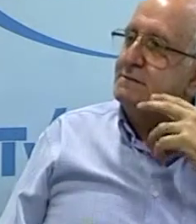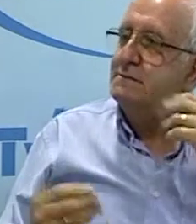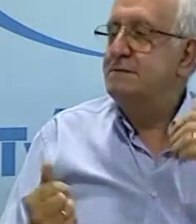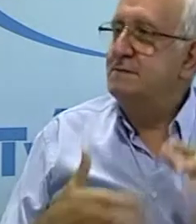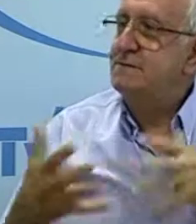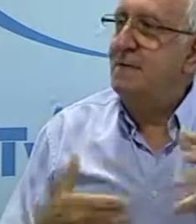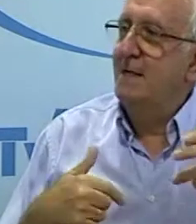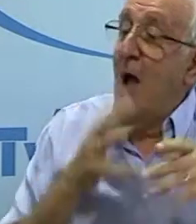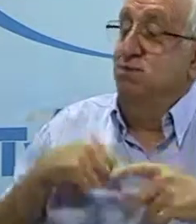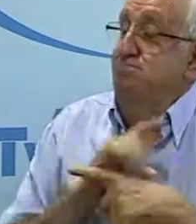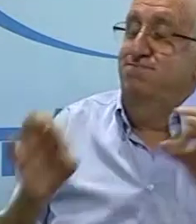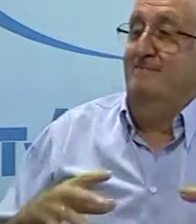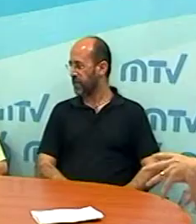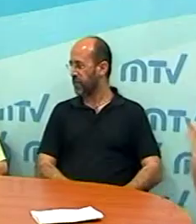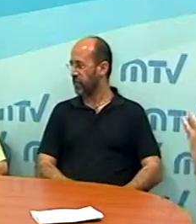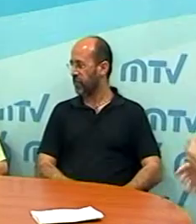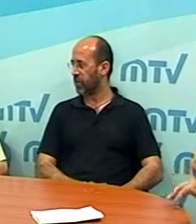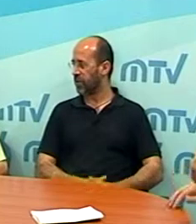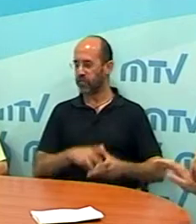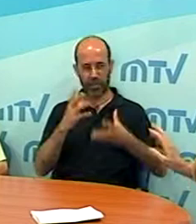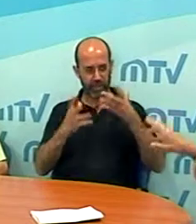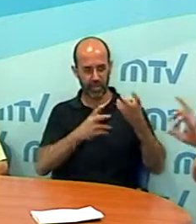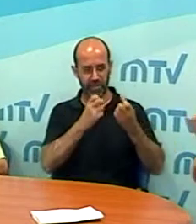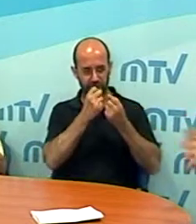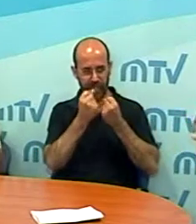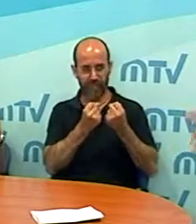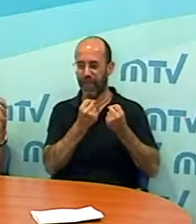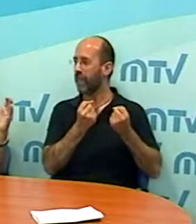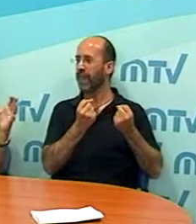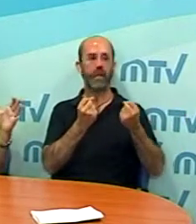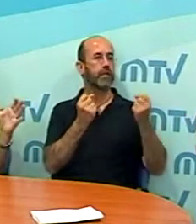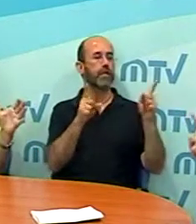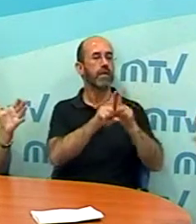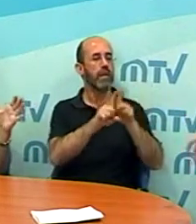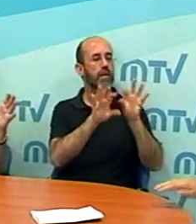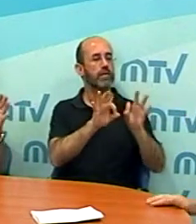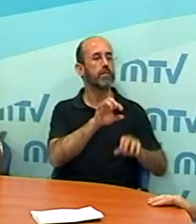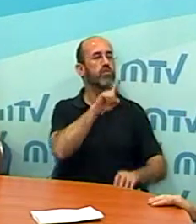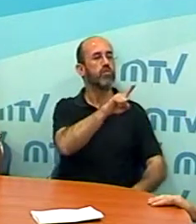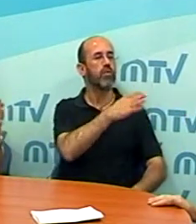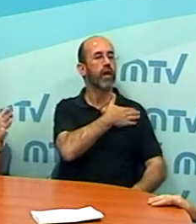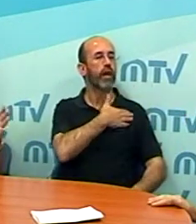si me puede repetir un poco la pregunta. ¿Me puede repetir un poco la pregunta? Nada, ¿qué es lo que